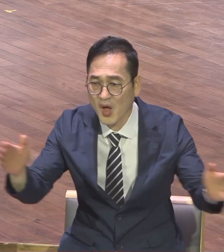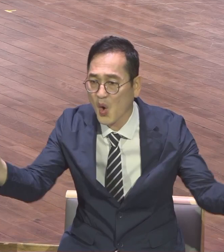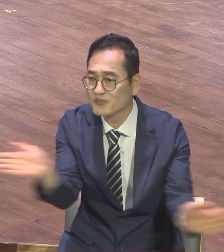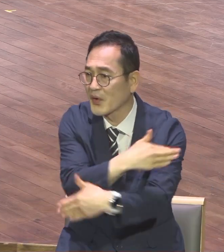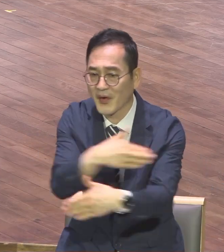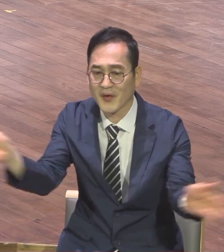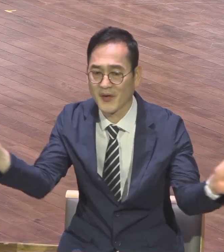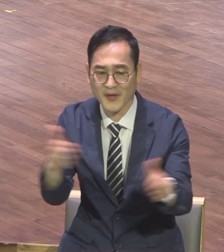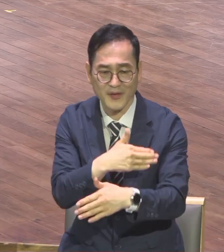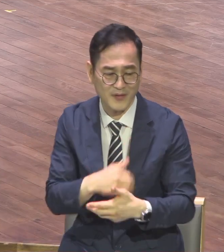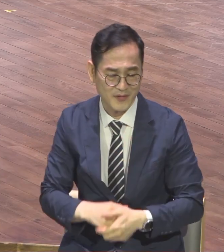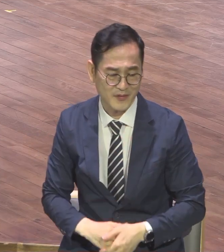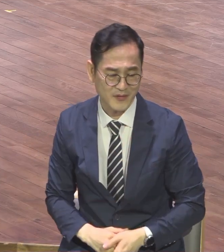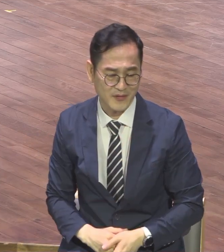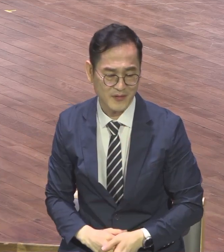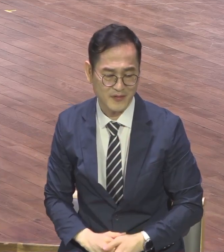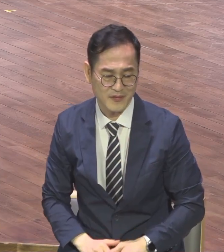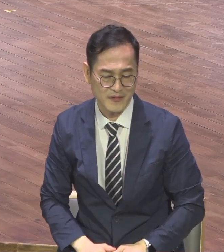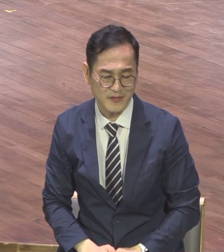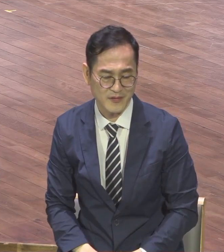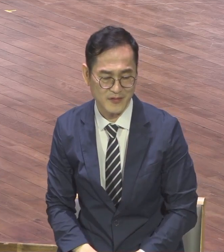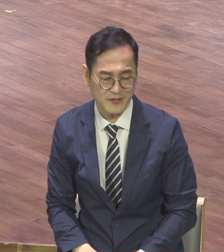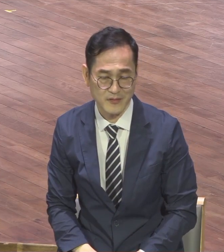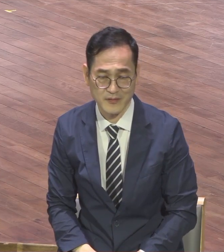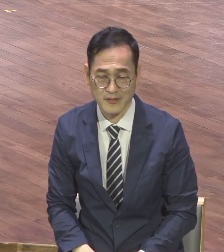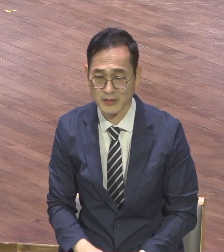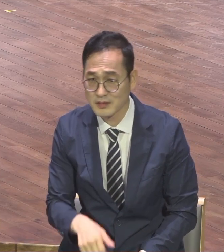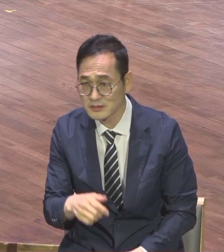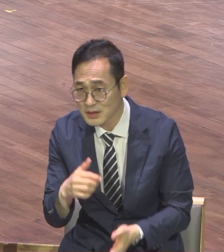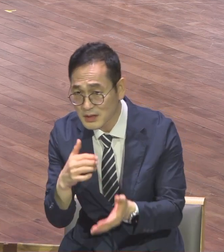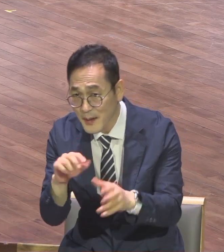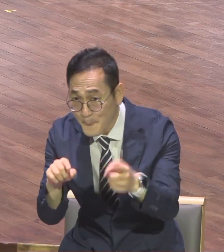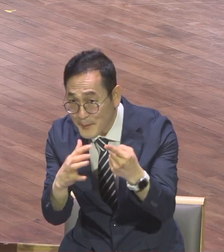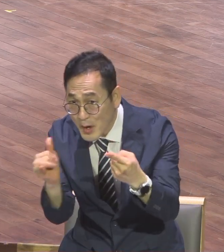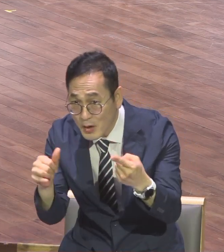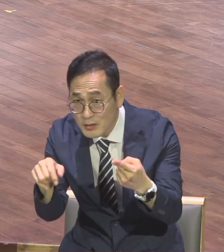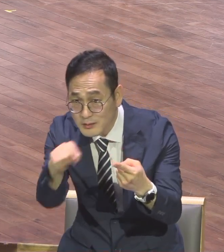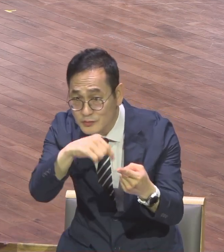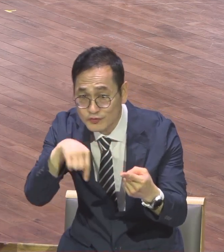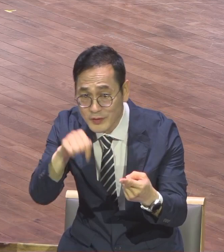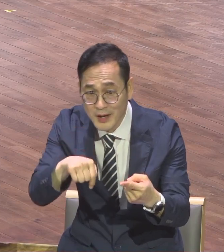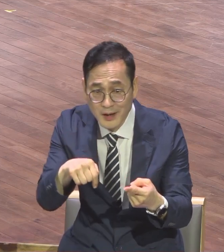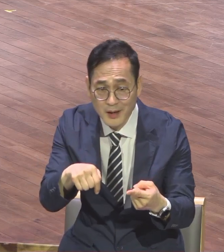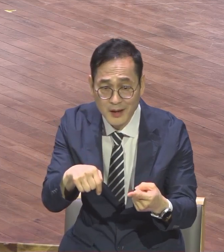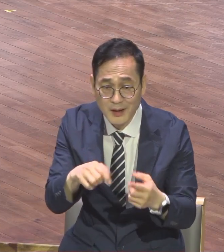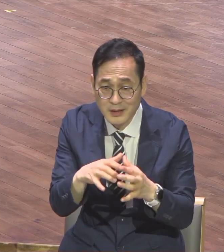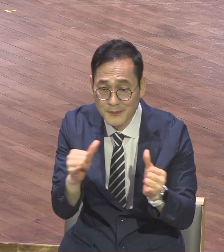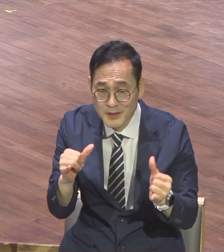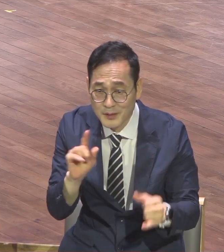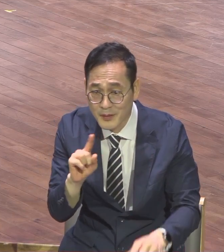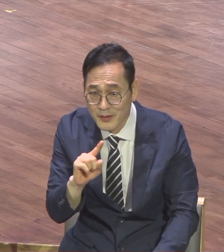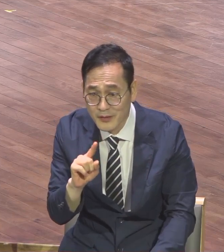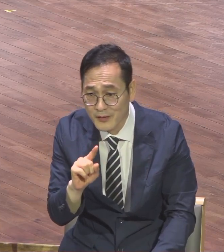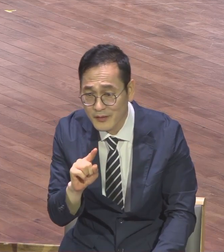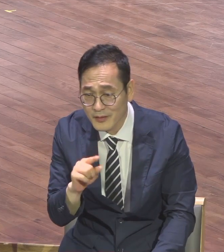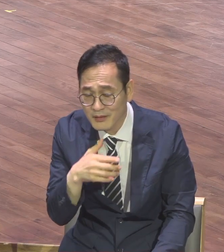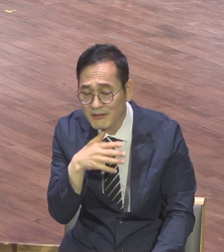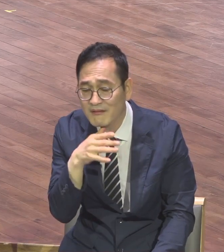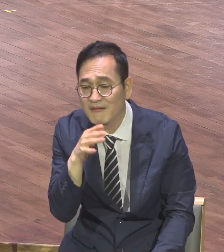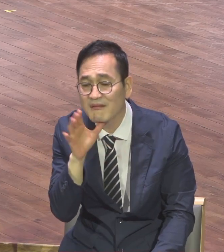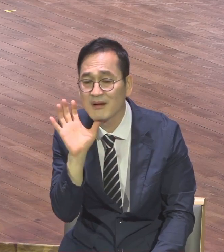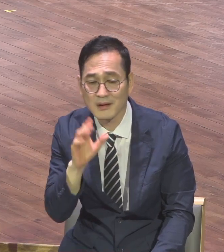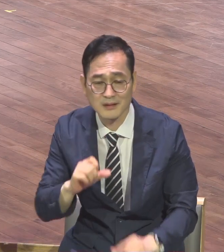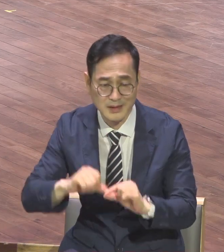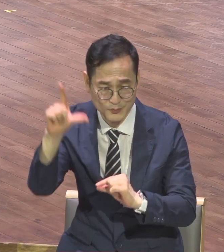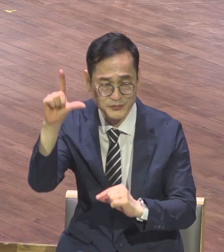한 70에서 90, 100 가까이 되는 분, 노인들만 딱, 그 큰 교회니까 어려서부터 다니겠지요. 딱,